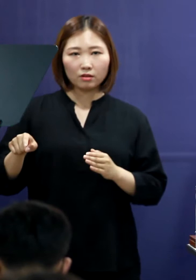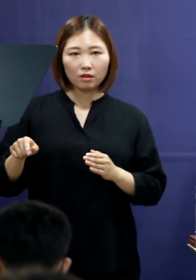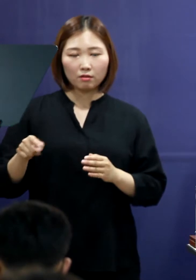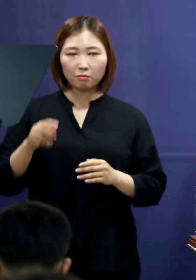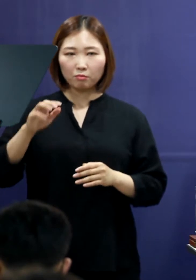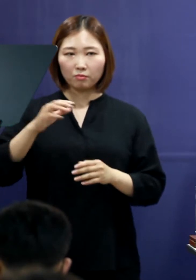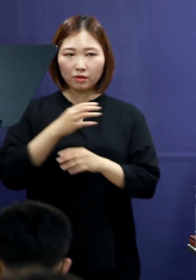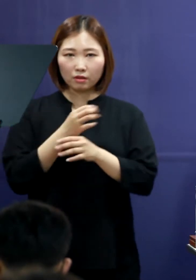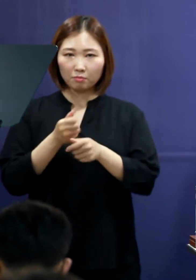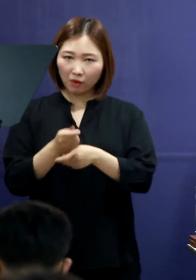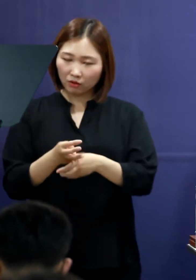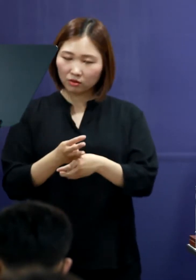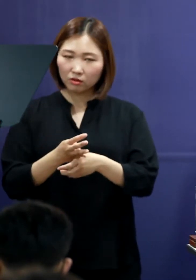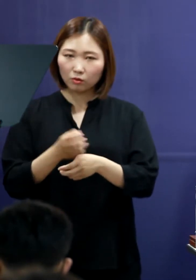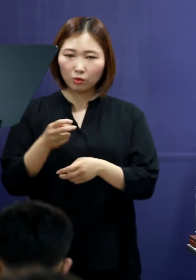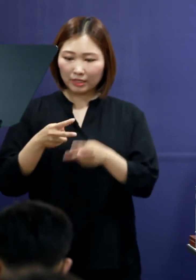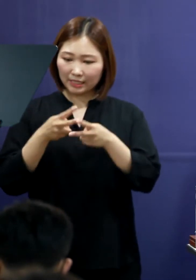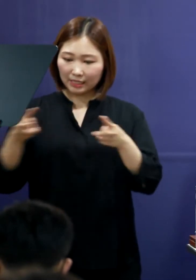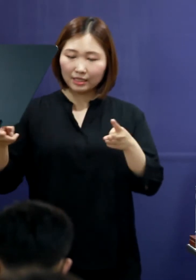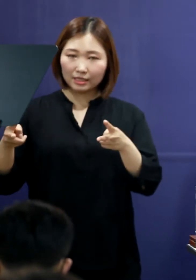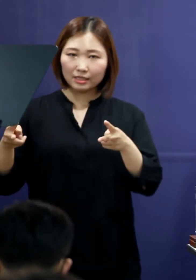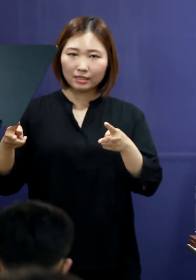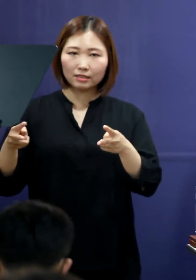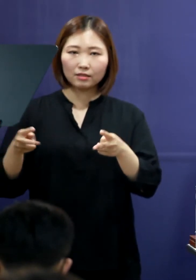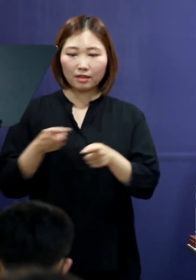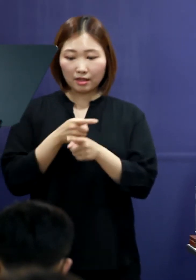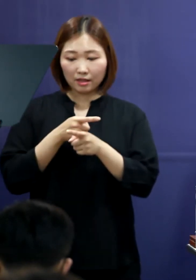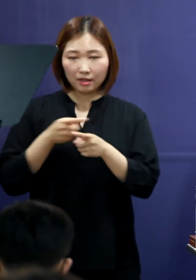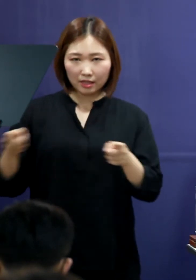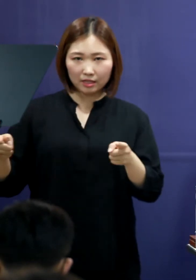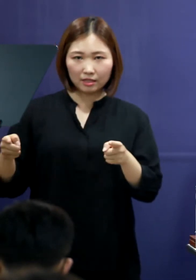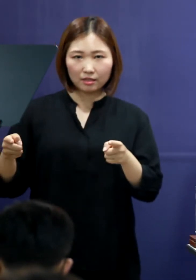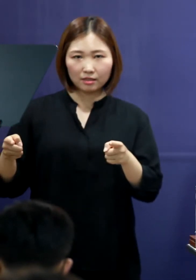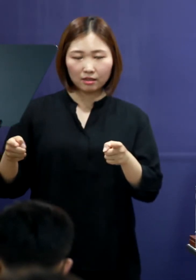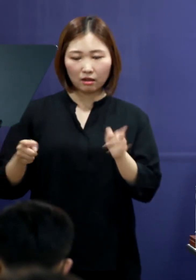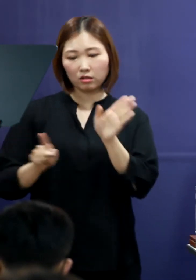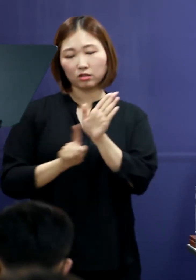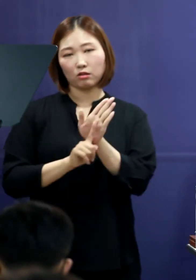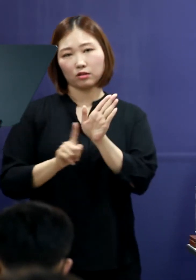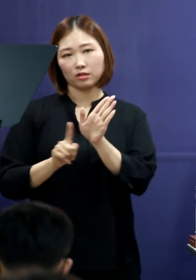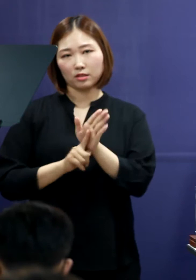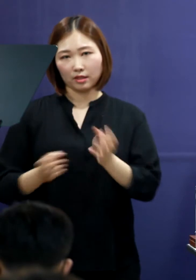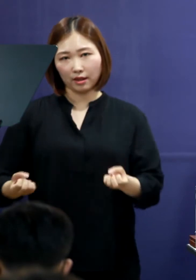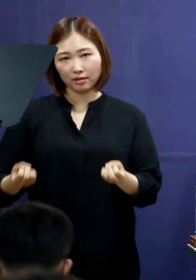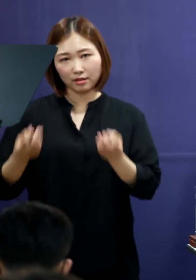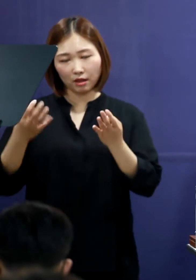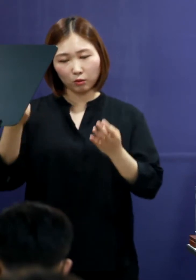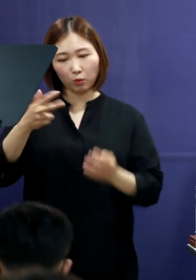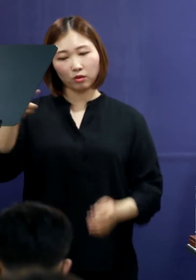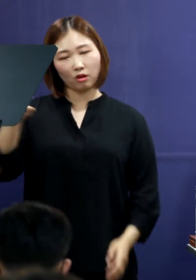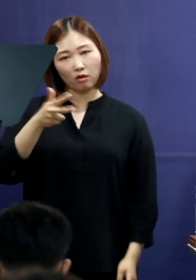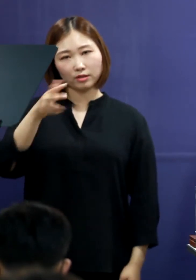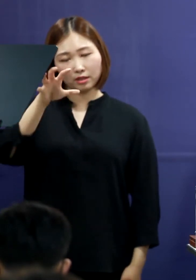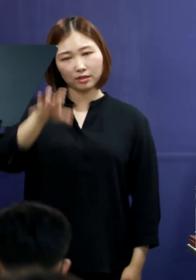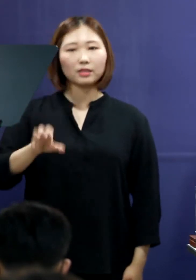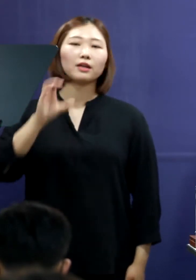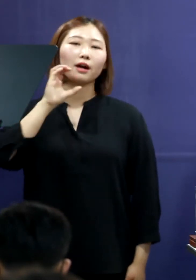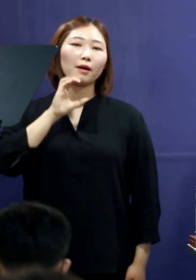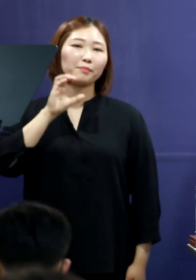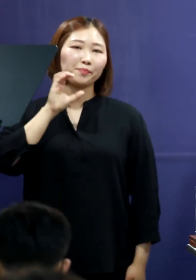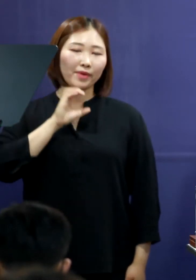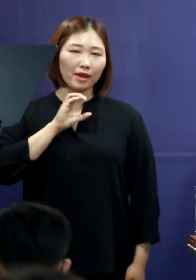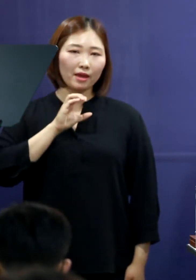107.37제곱미터 지상 2층의 규모로서 1층에는 전시 이벤트 공간을 비롯해서 영상실과 카페를